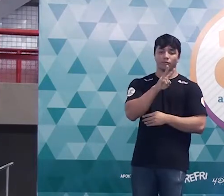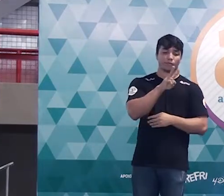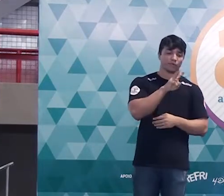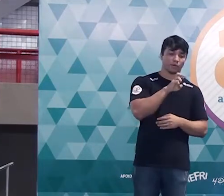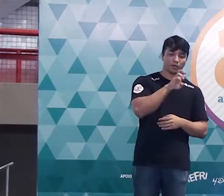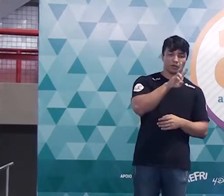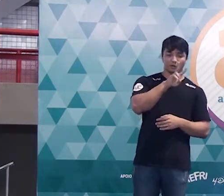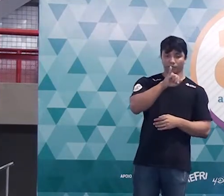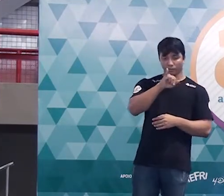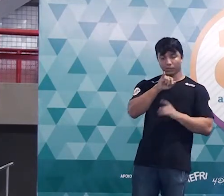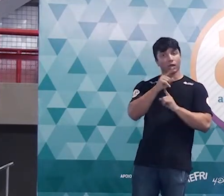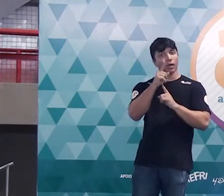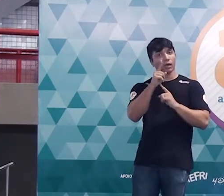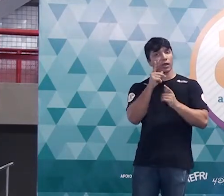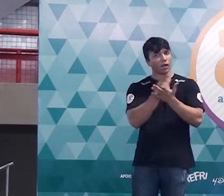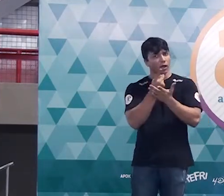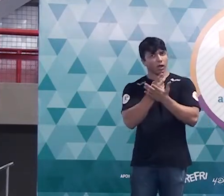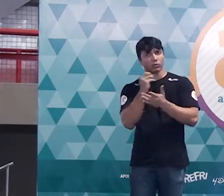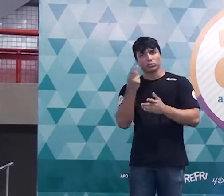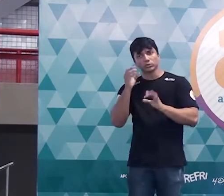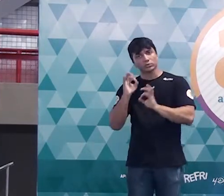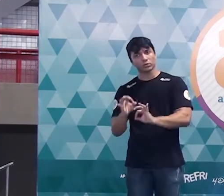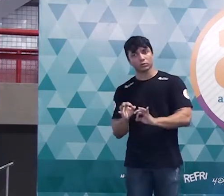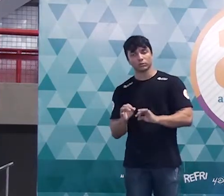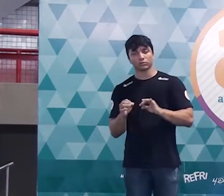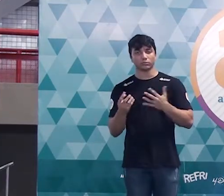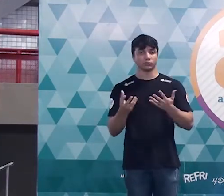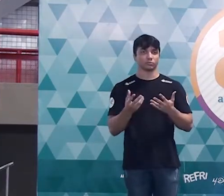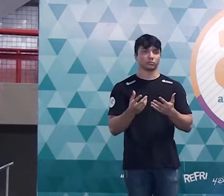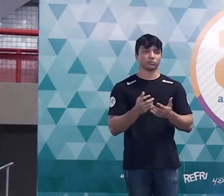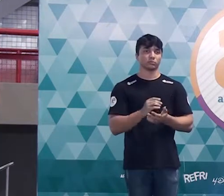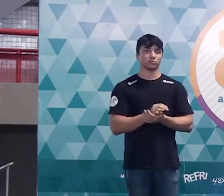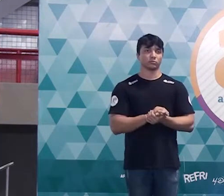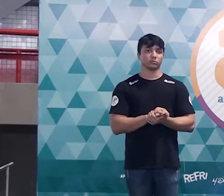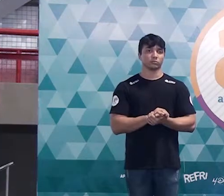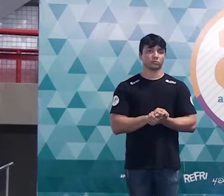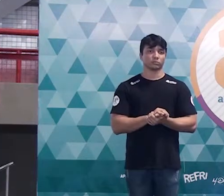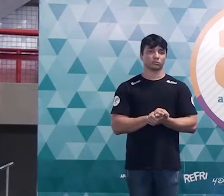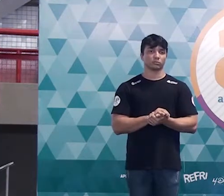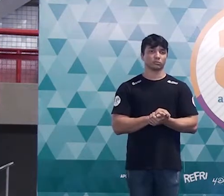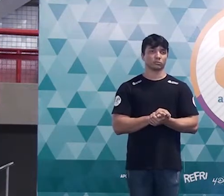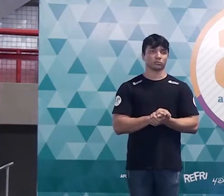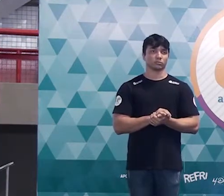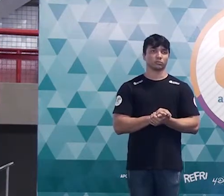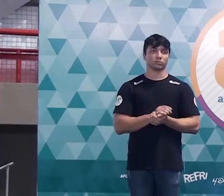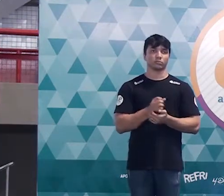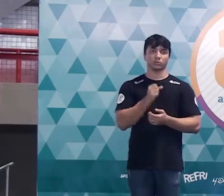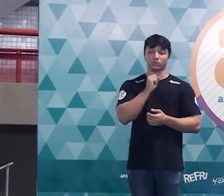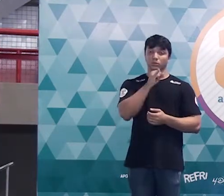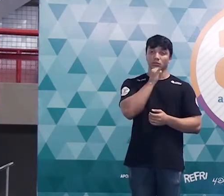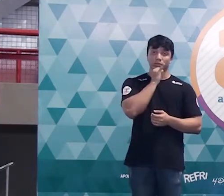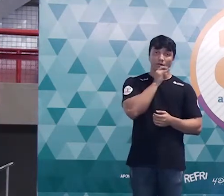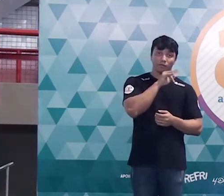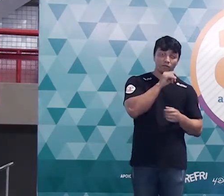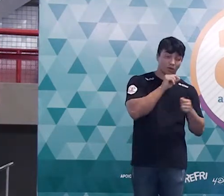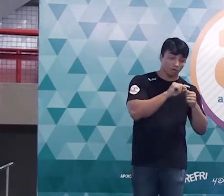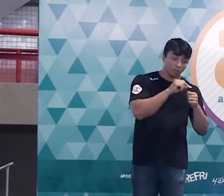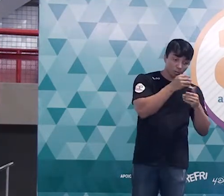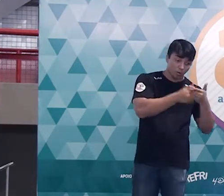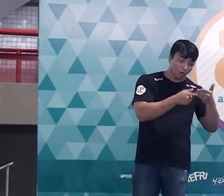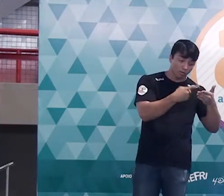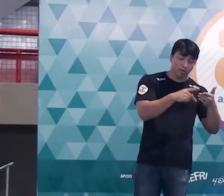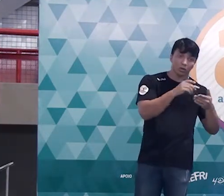rai, está certo ou está errado? Olha, para quem vai fazer a prova do